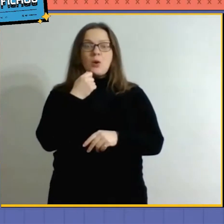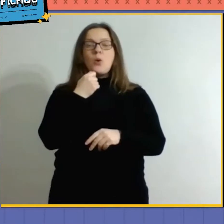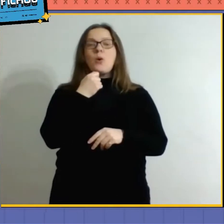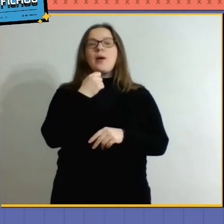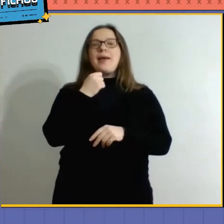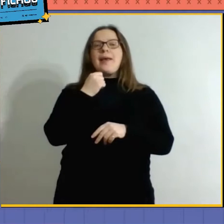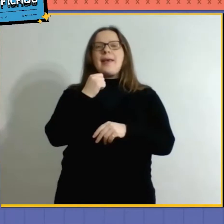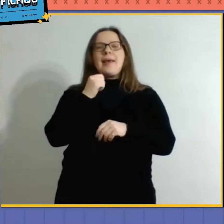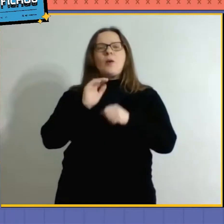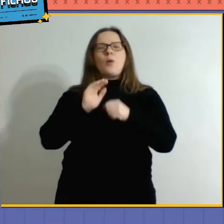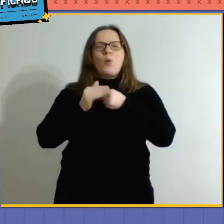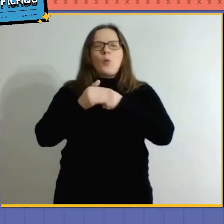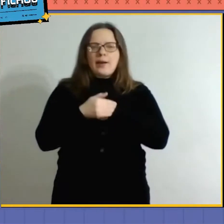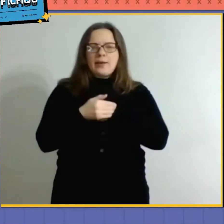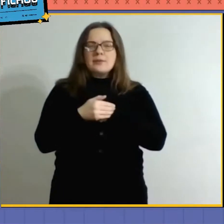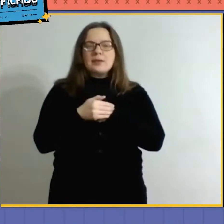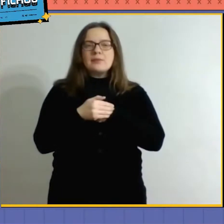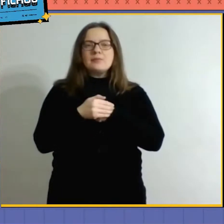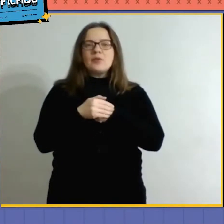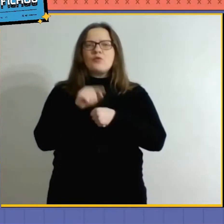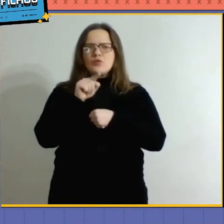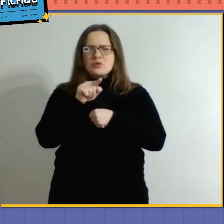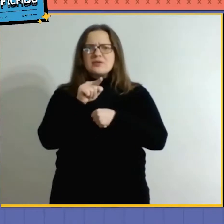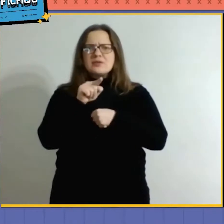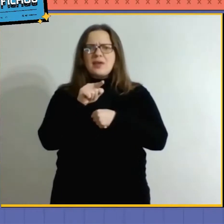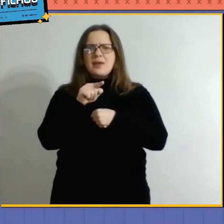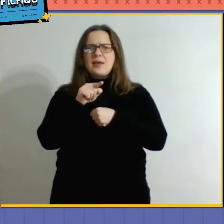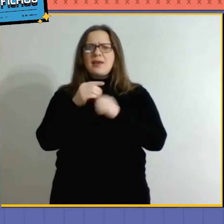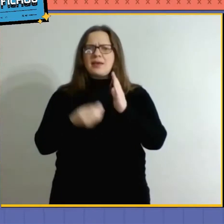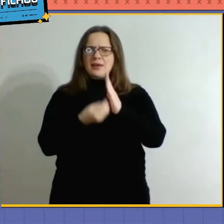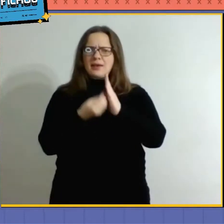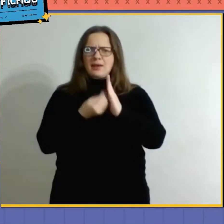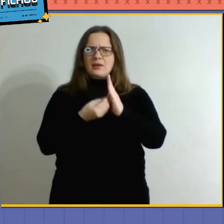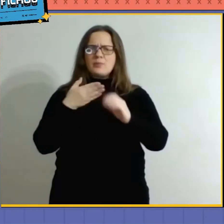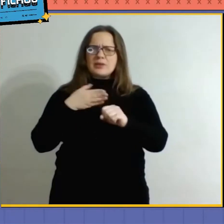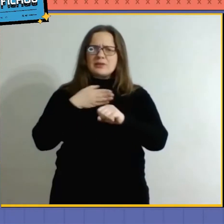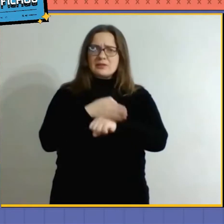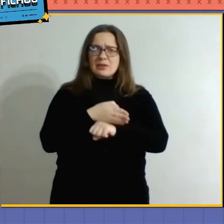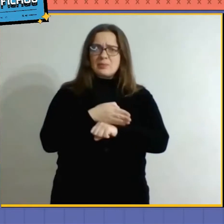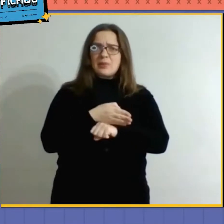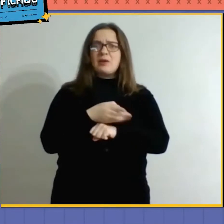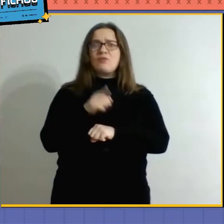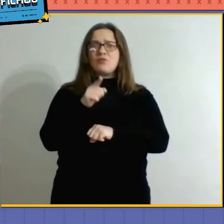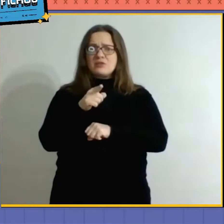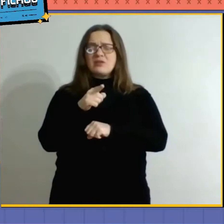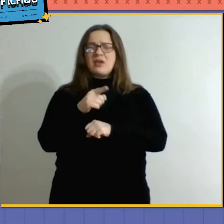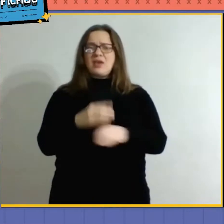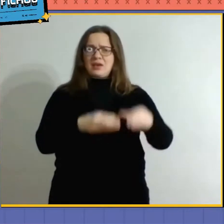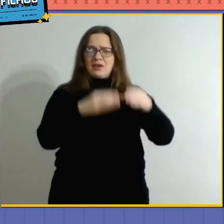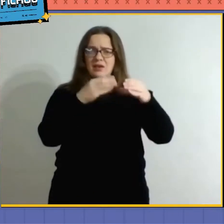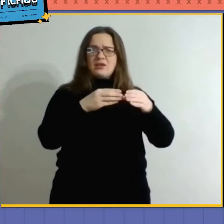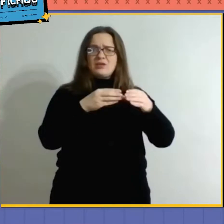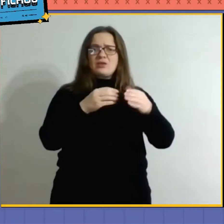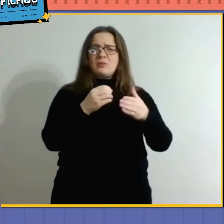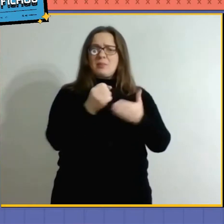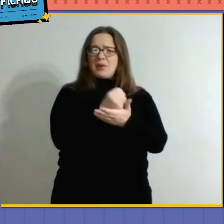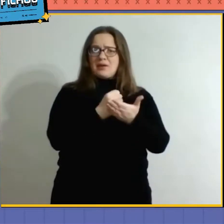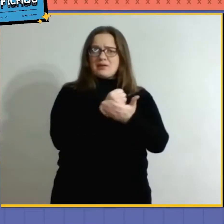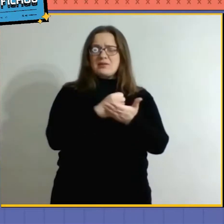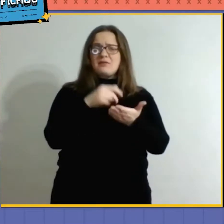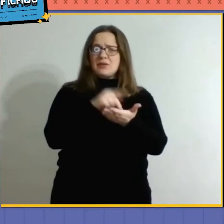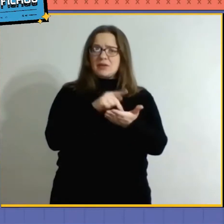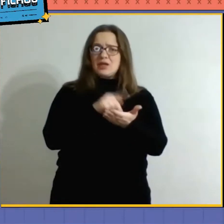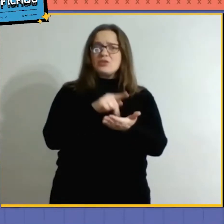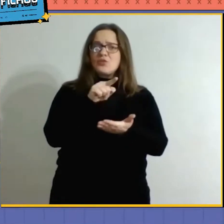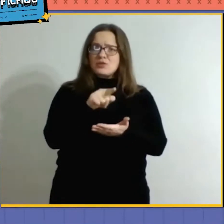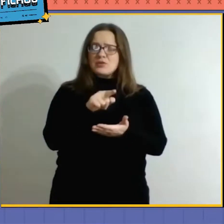igreja como coluna e base da Verdade você faz parte da igreja você pode mostrar Deus para as pessoas e não só da